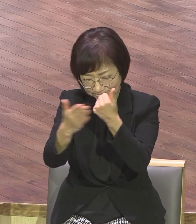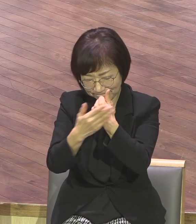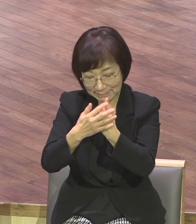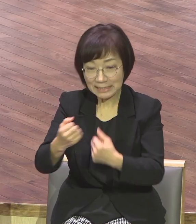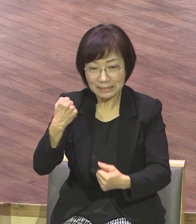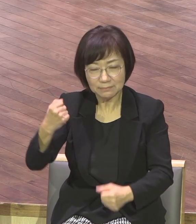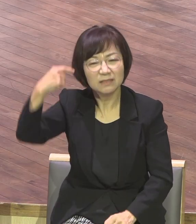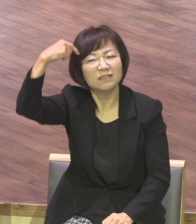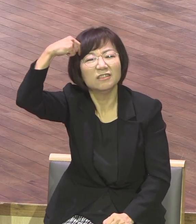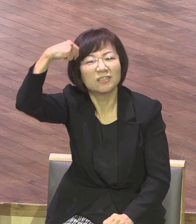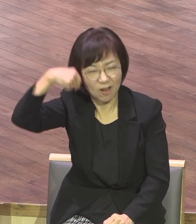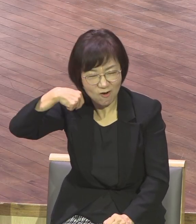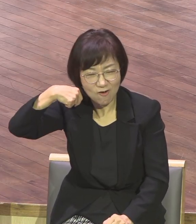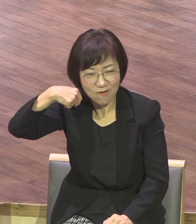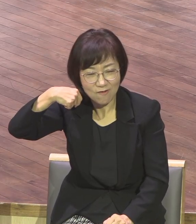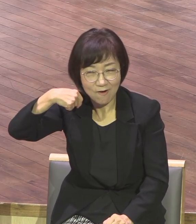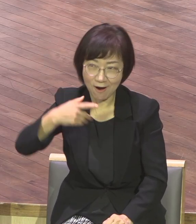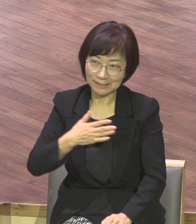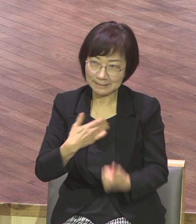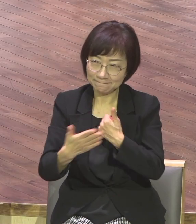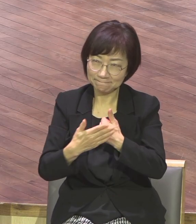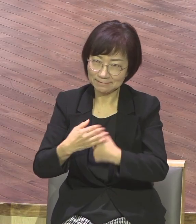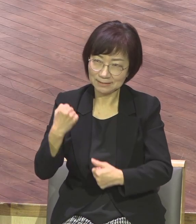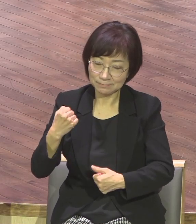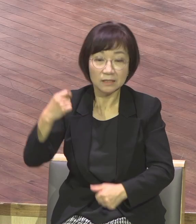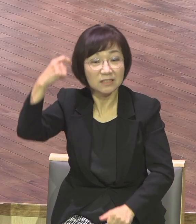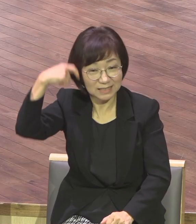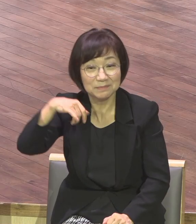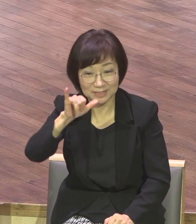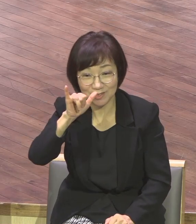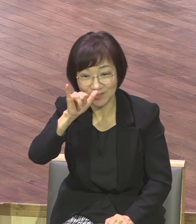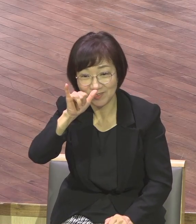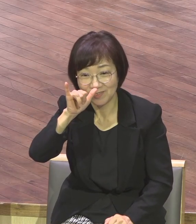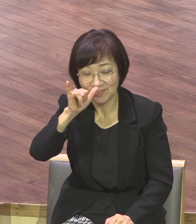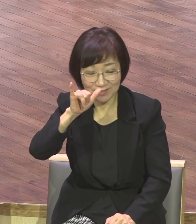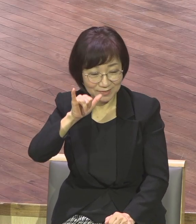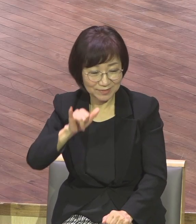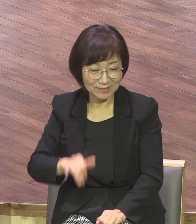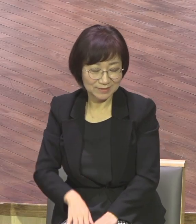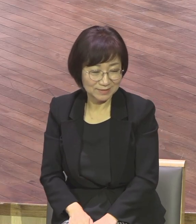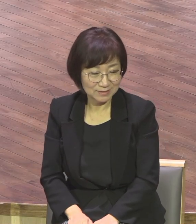성도들이 나를 위해서 기도를 많이 해주고 있구나. 여러분,